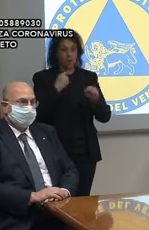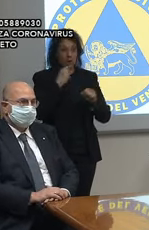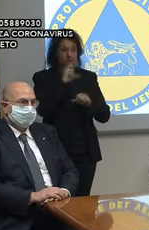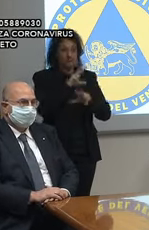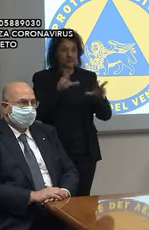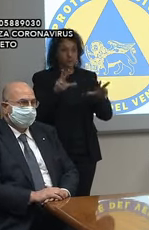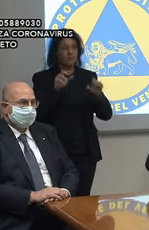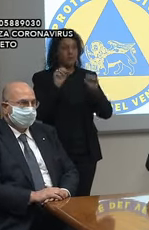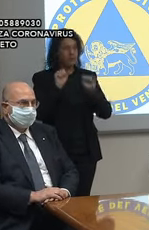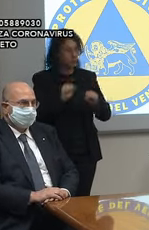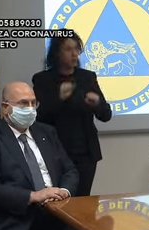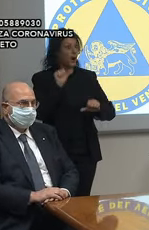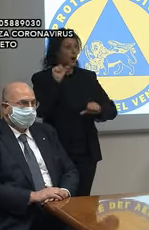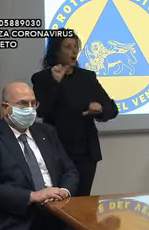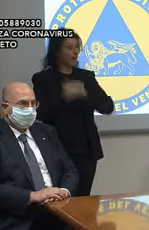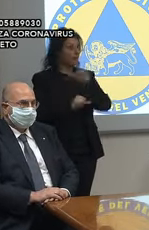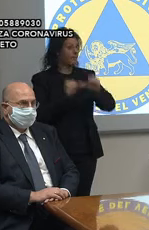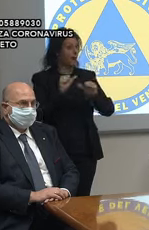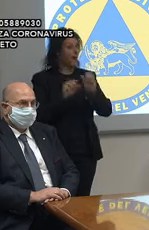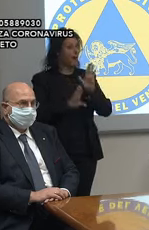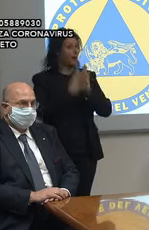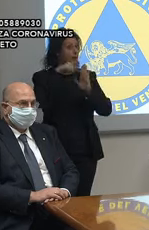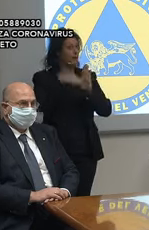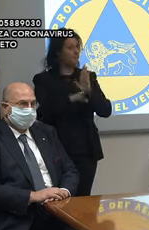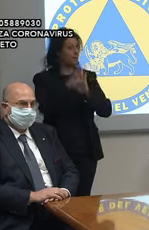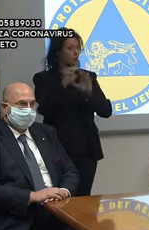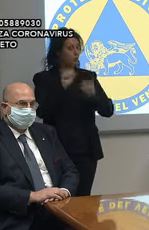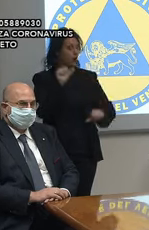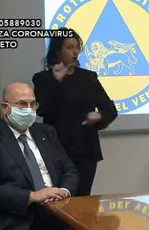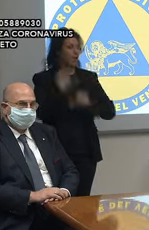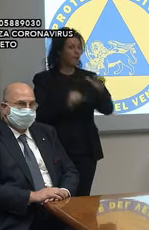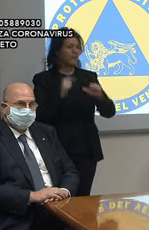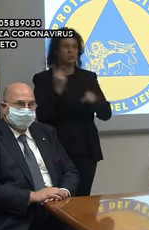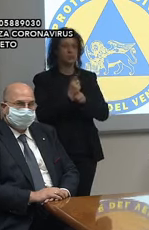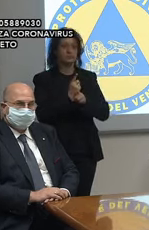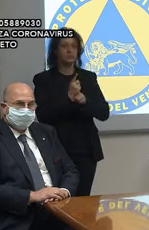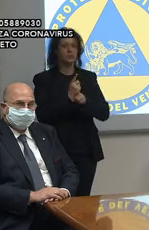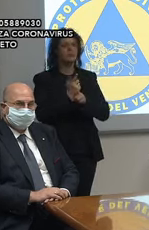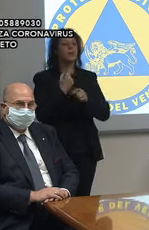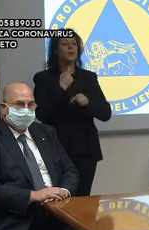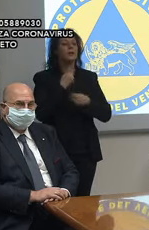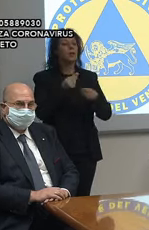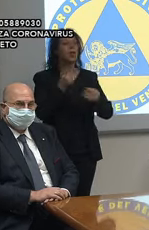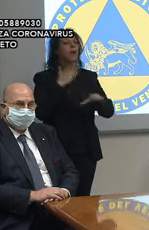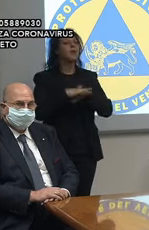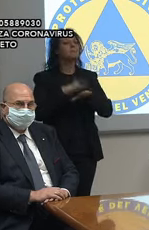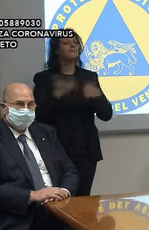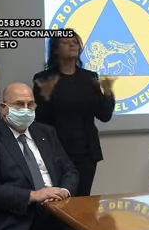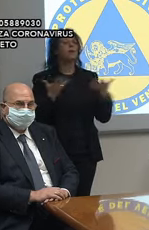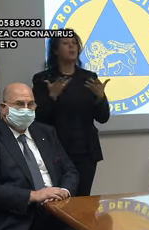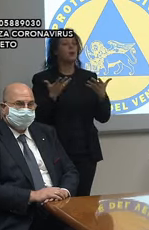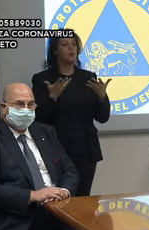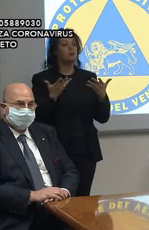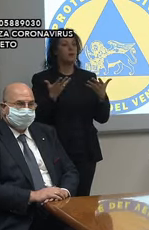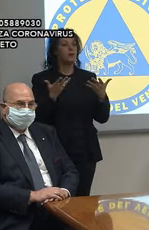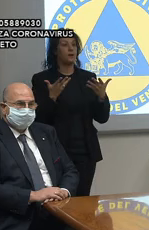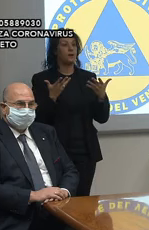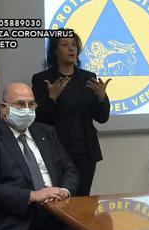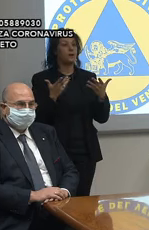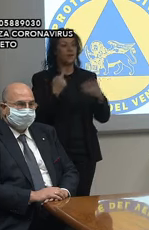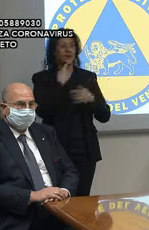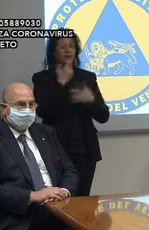la tendenza, questo segnatevelo, ma posso portare anche un'esperienza che è quella di questi dati. Voi dite cosa sta dicendo? Sto dicendo che